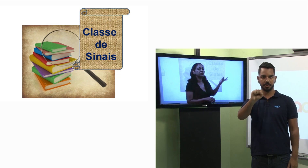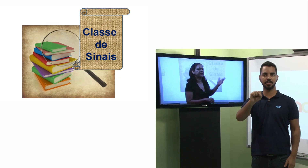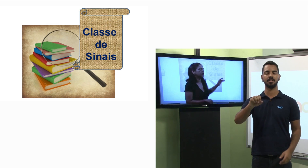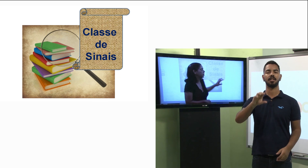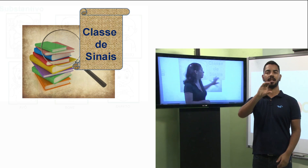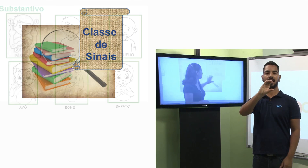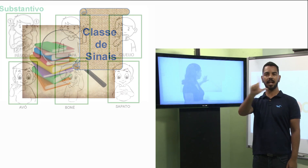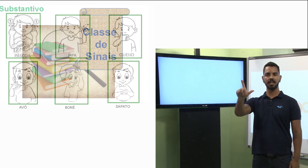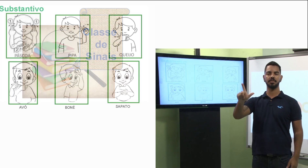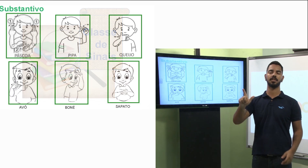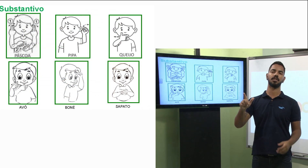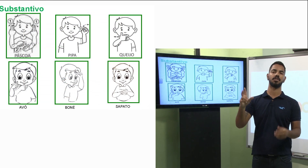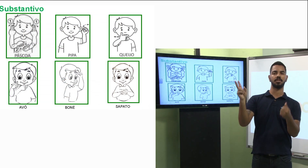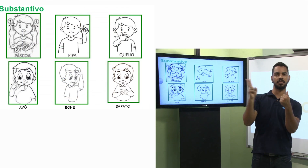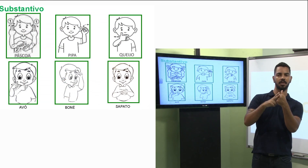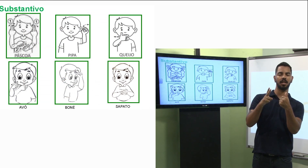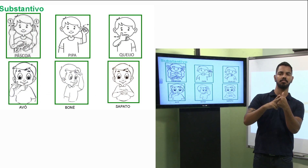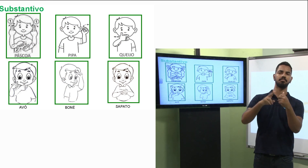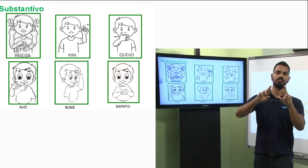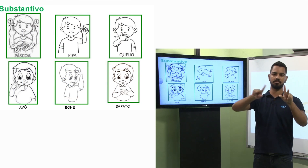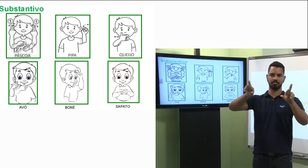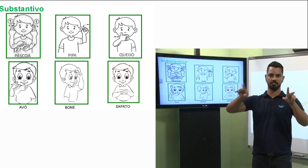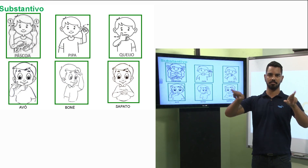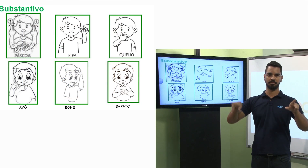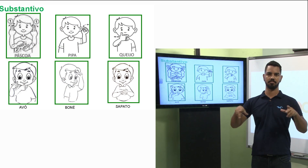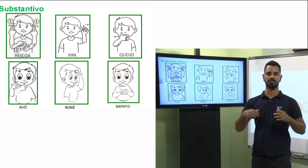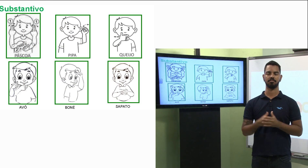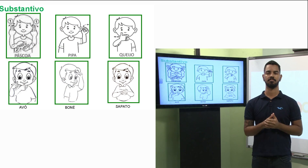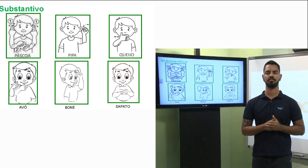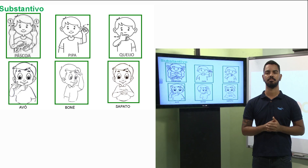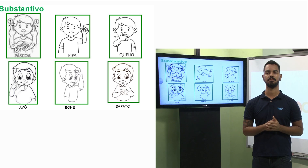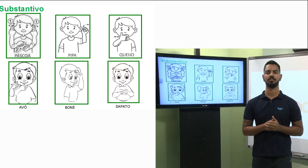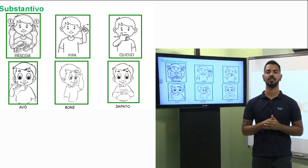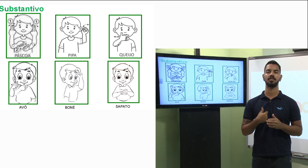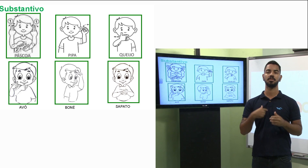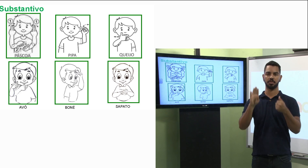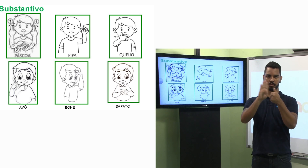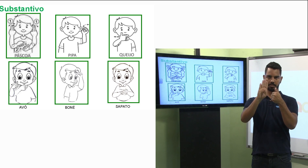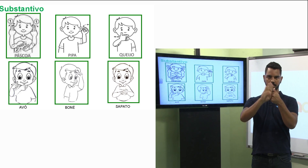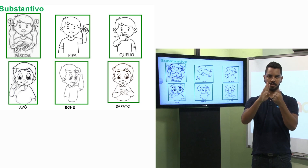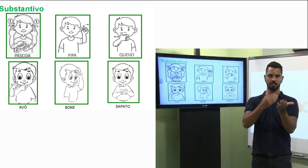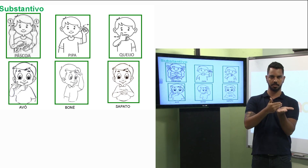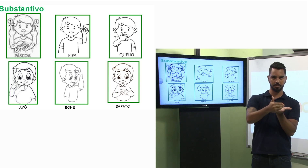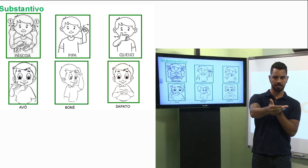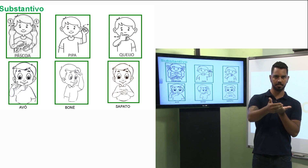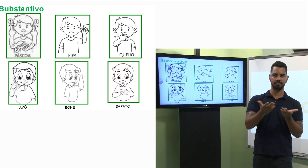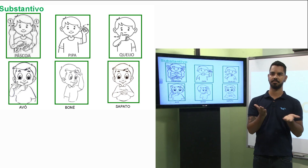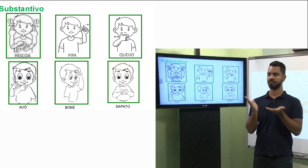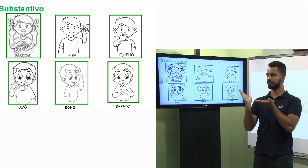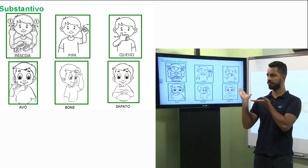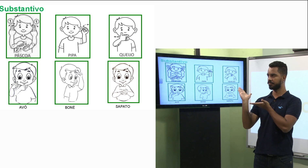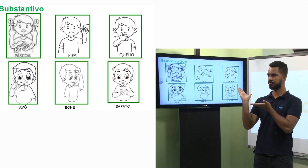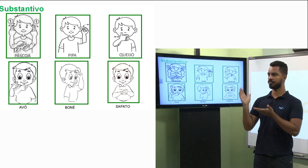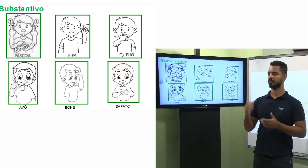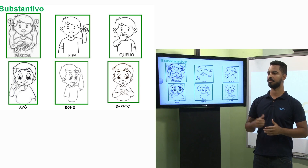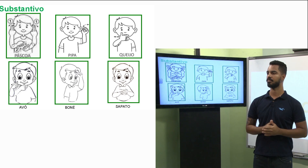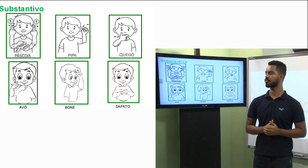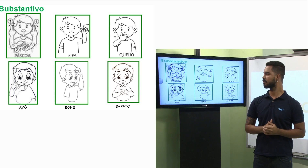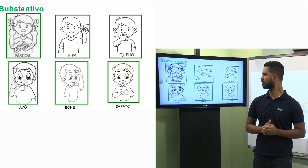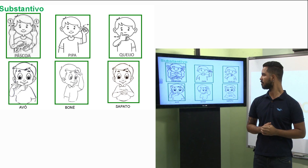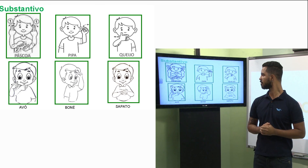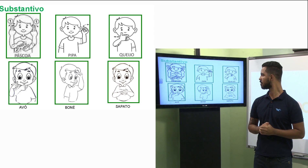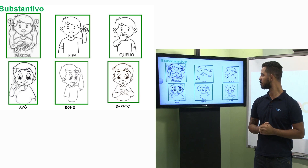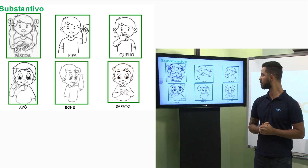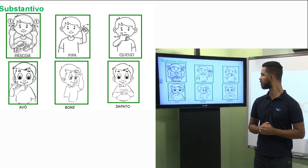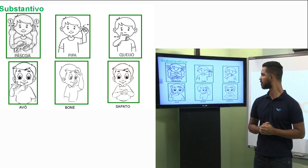por substantivo. Substantivo. Bom, temos aqui neste slide alguns sinais de substantivo na Libras. Dando